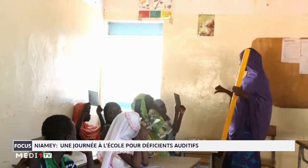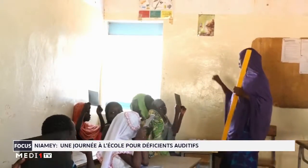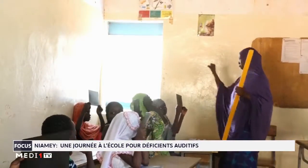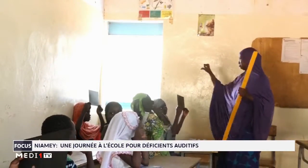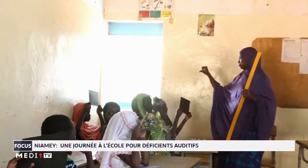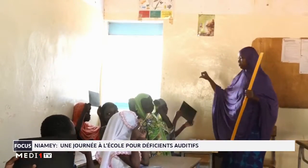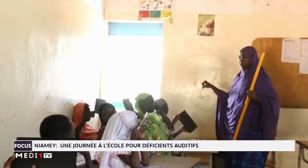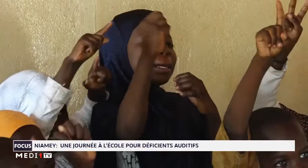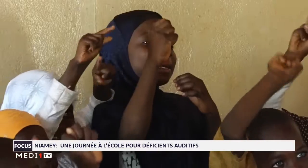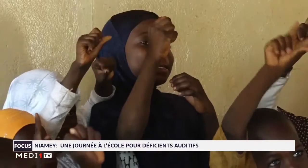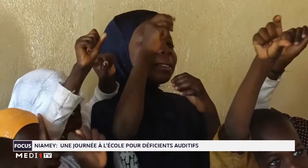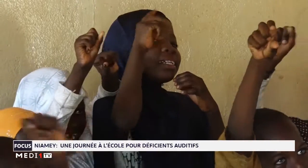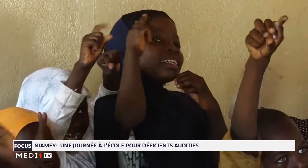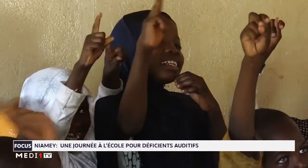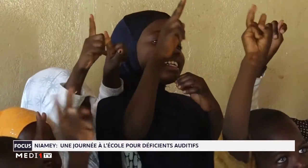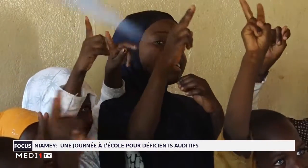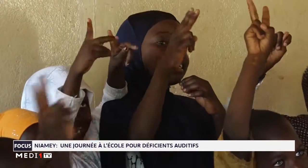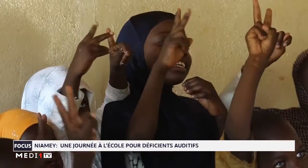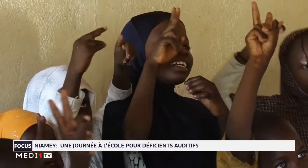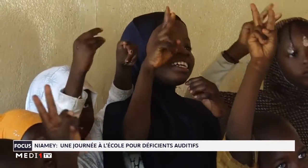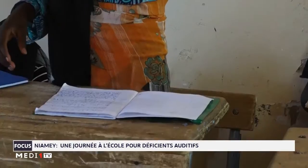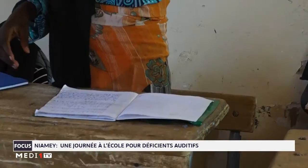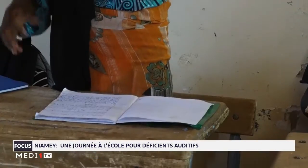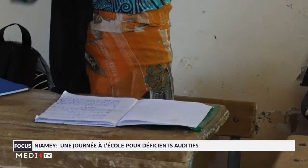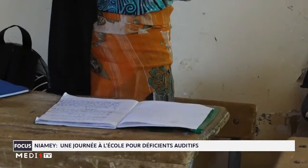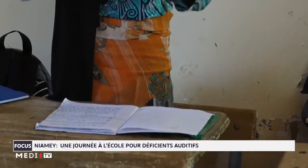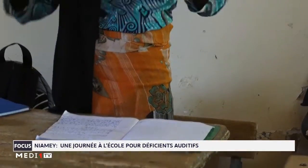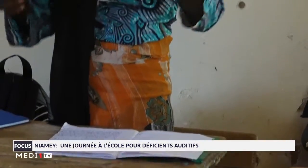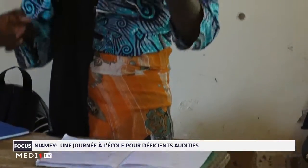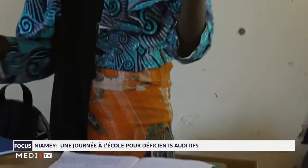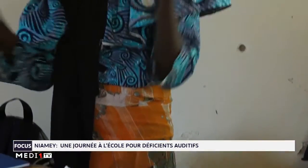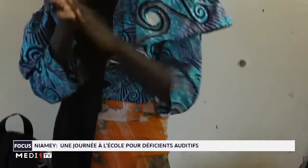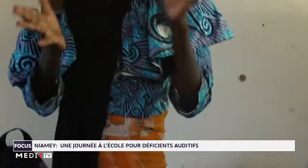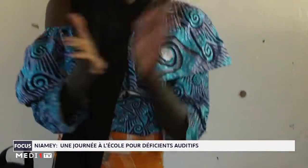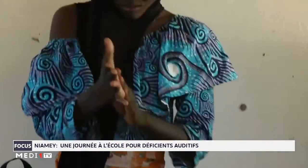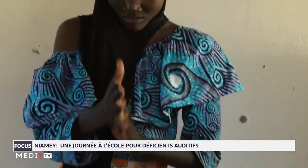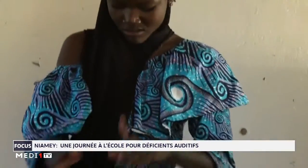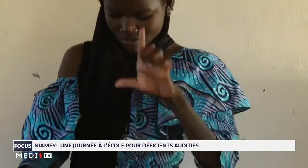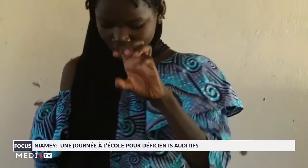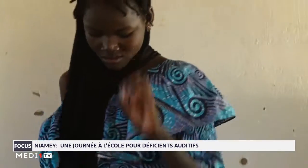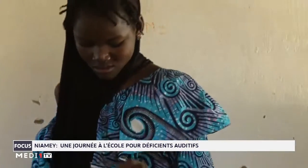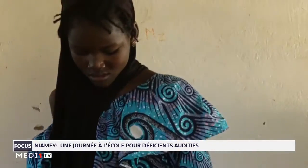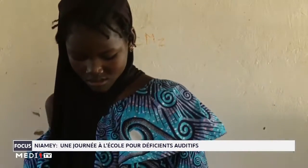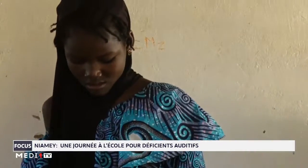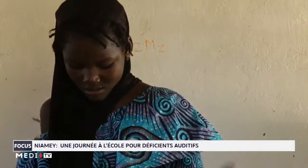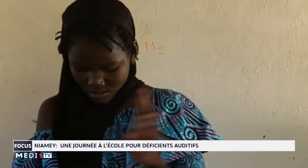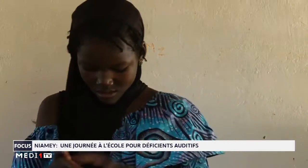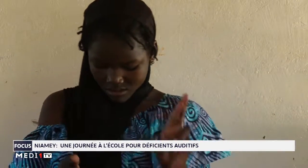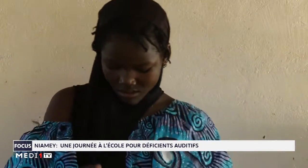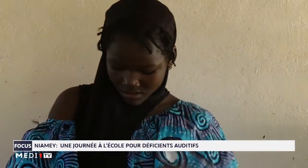c'est la jeune Zeynabou qui se retrouve comme un poisson dans l'eau. La fillette de 12 ans est sourde muette, comme son père ainsi que 4 de